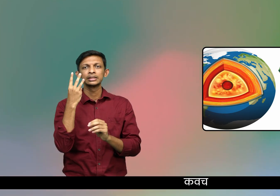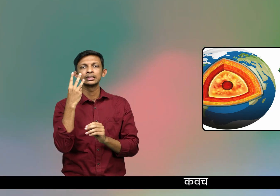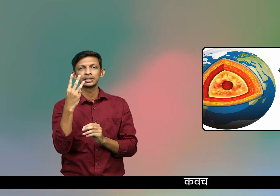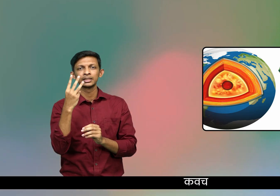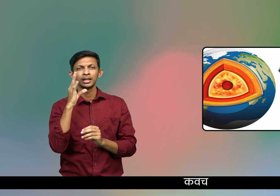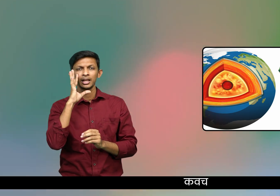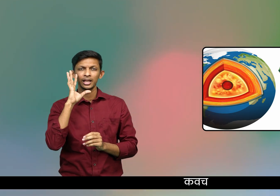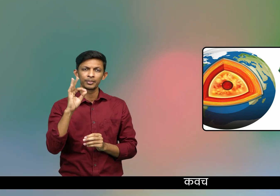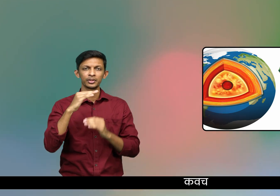कवच,